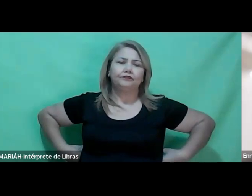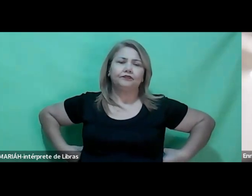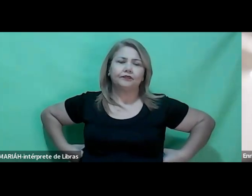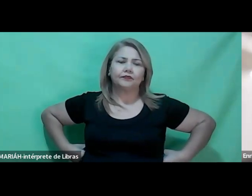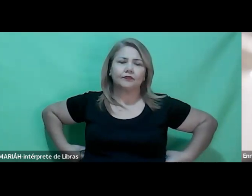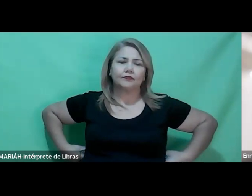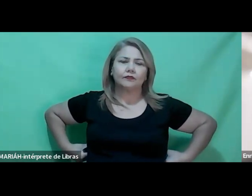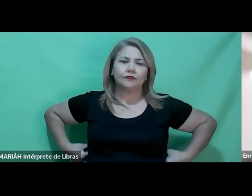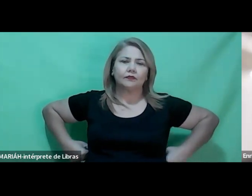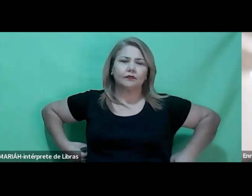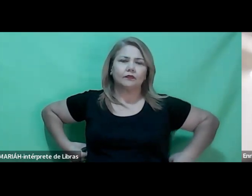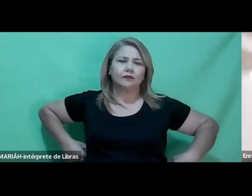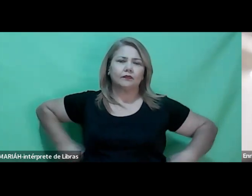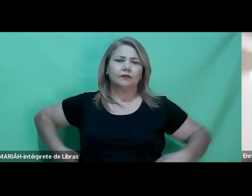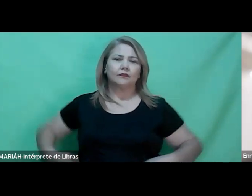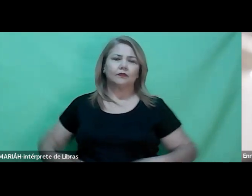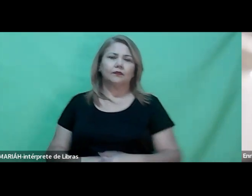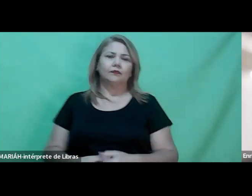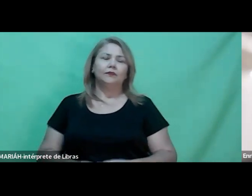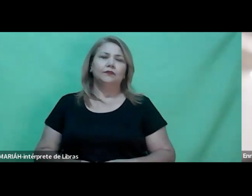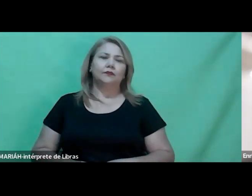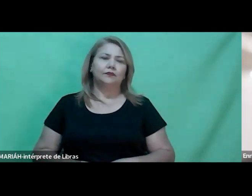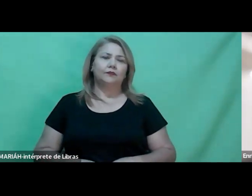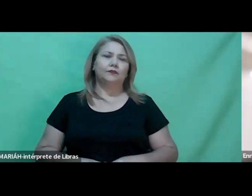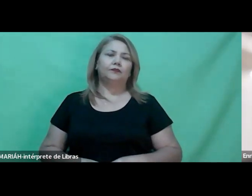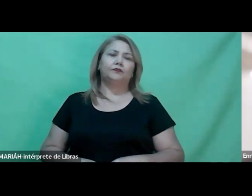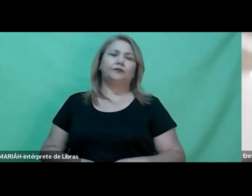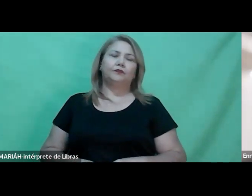eh Permítame y miramos